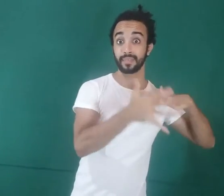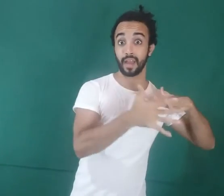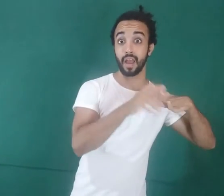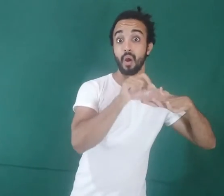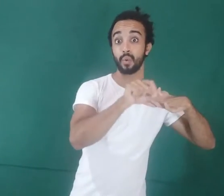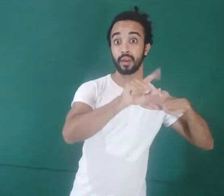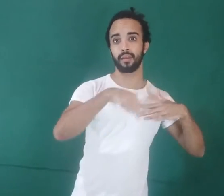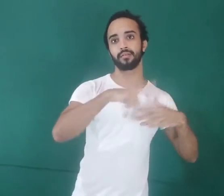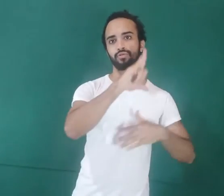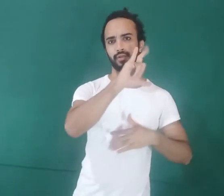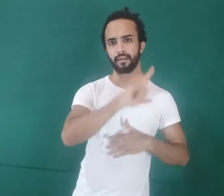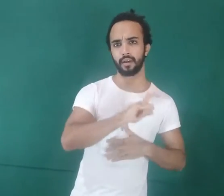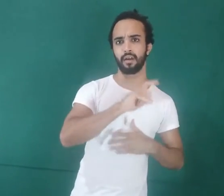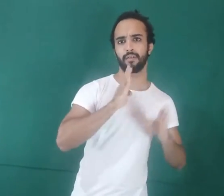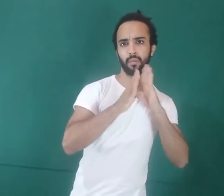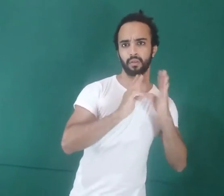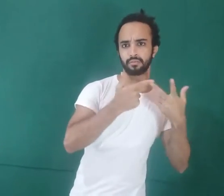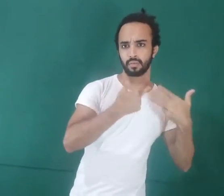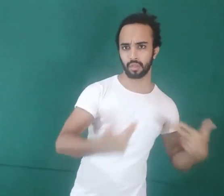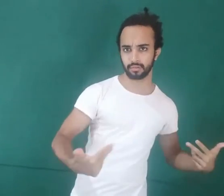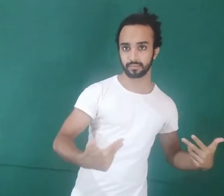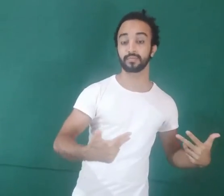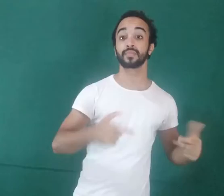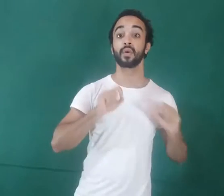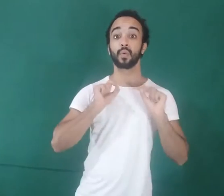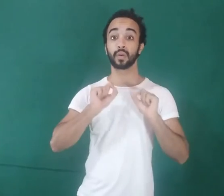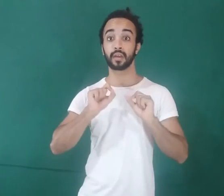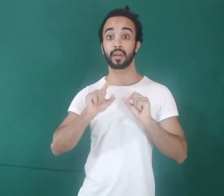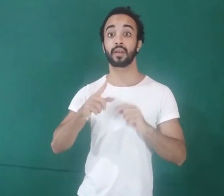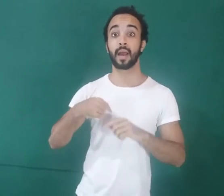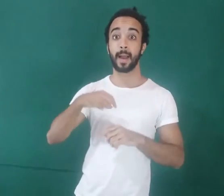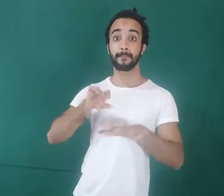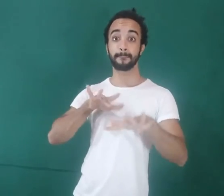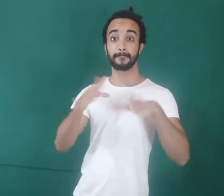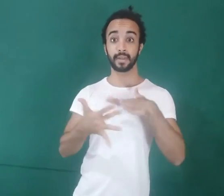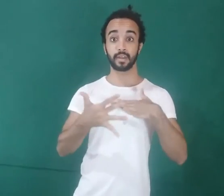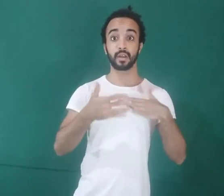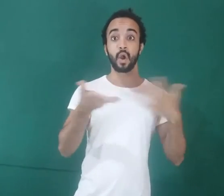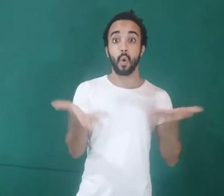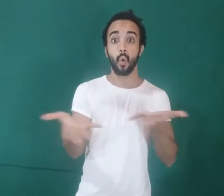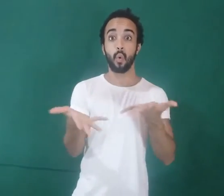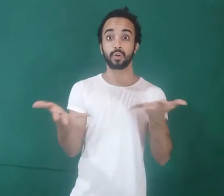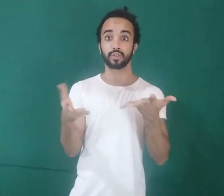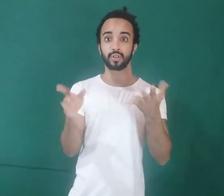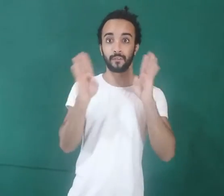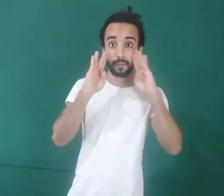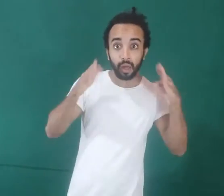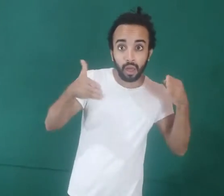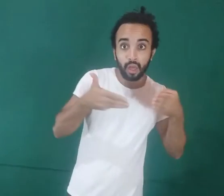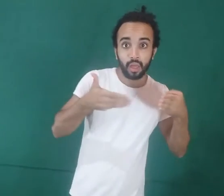mídias sociais são sendo os vetores das redes sociais. Então, assim, aconteceu alguma coisa muito grave. A